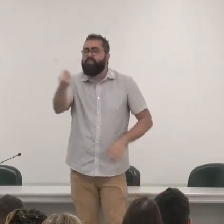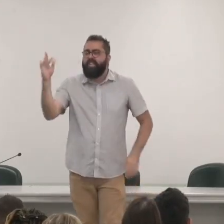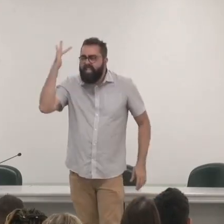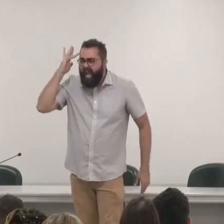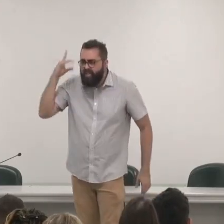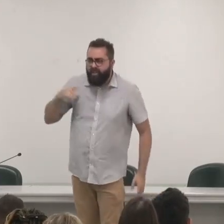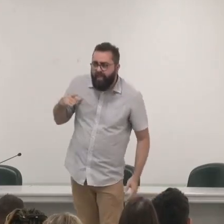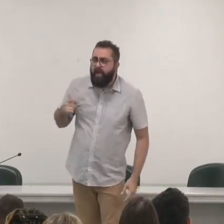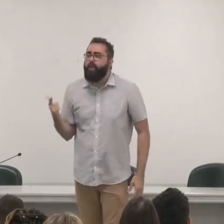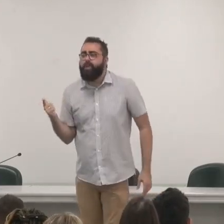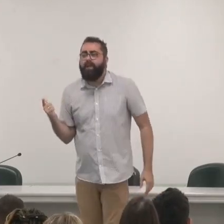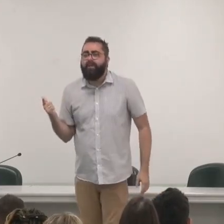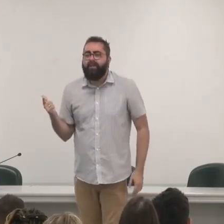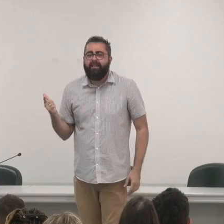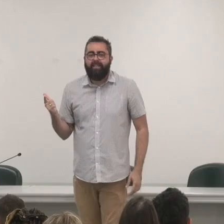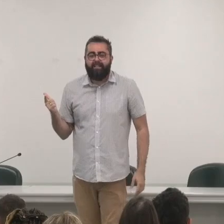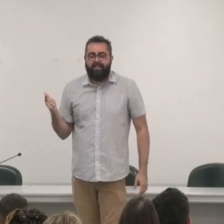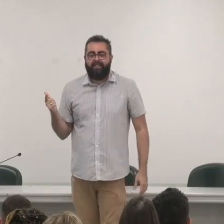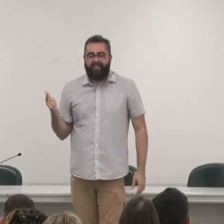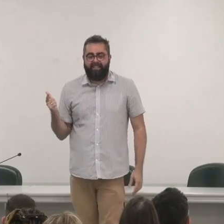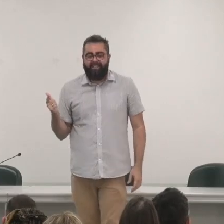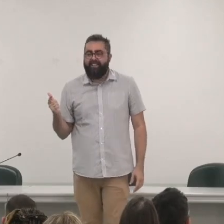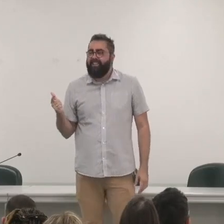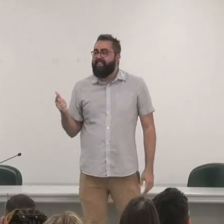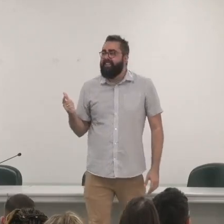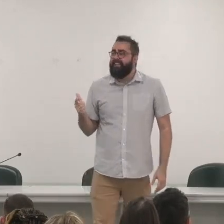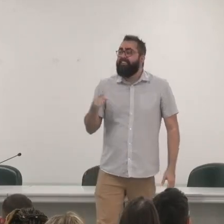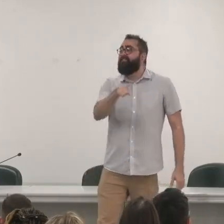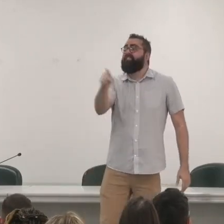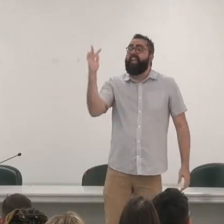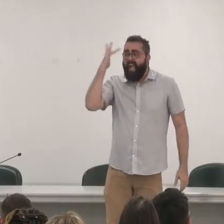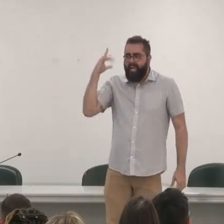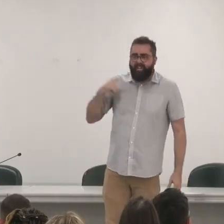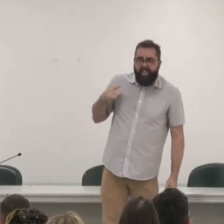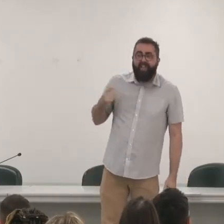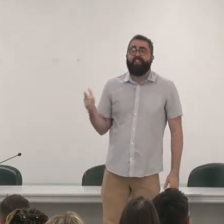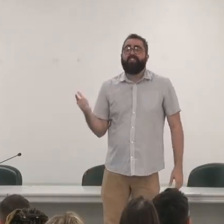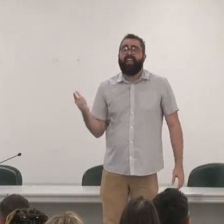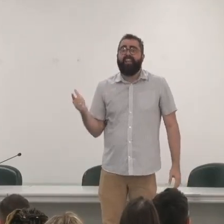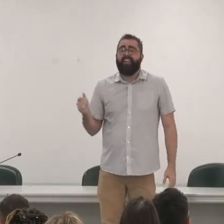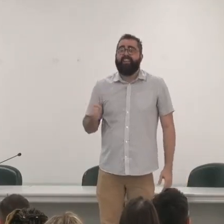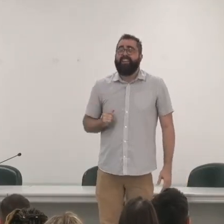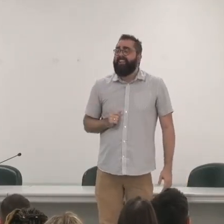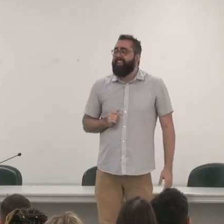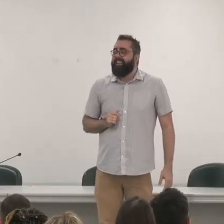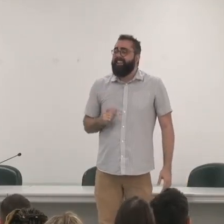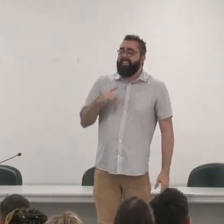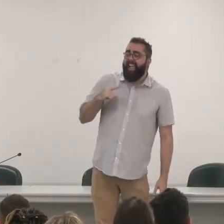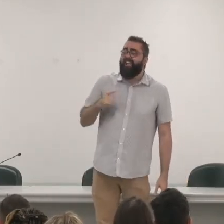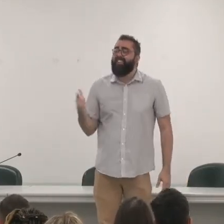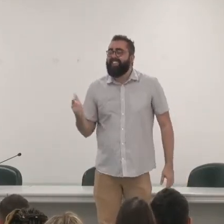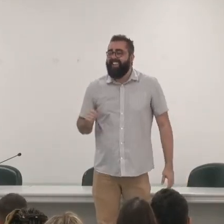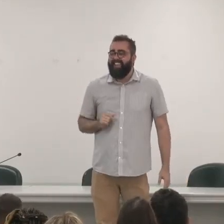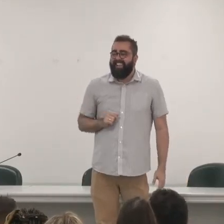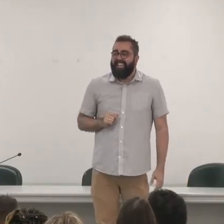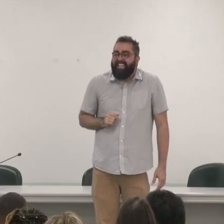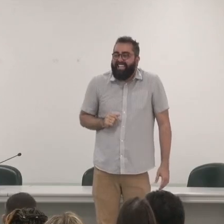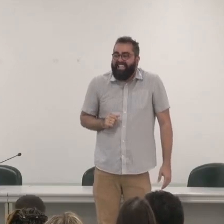E as línguas de sinais emergentes, será que elas possuem pares mínimos? O que vocês acham? Que elas possuem ou não